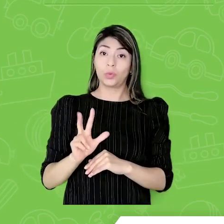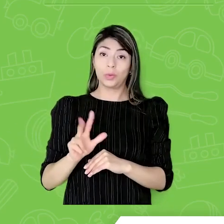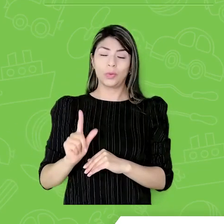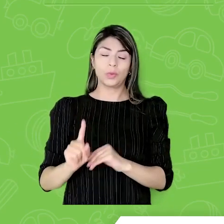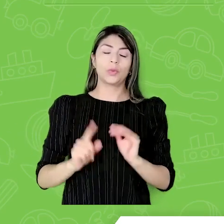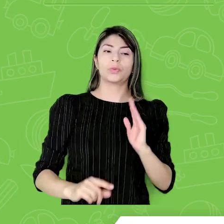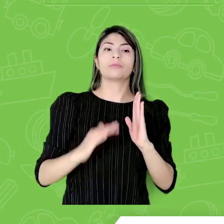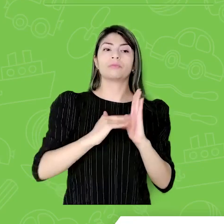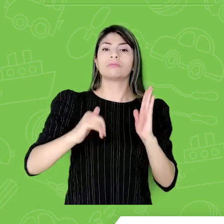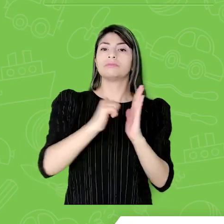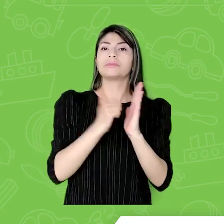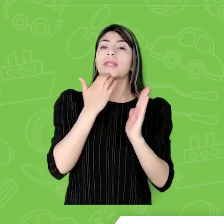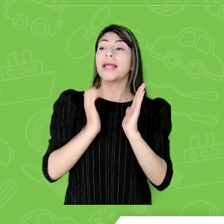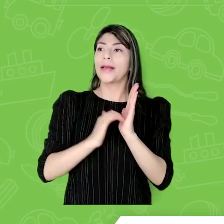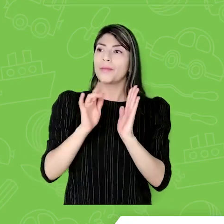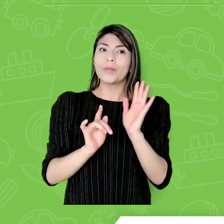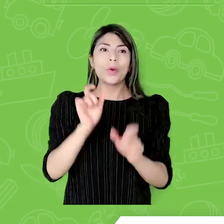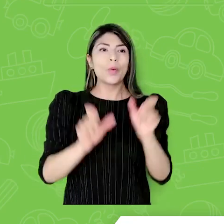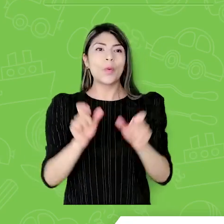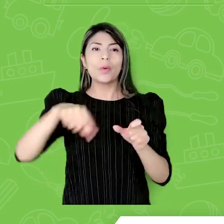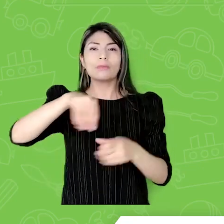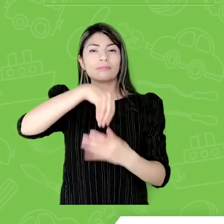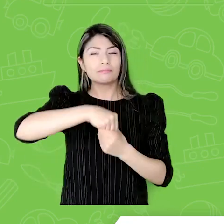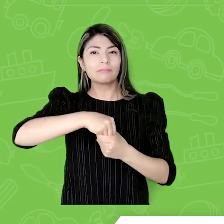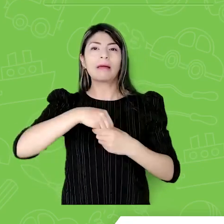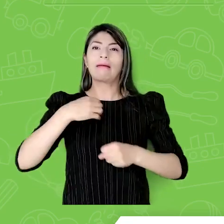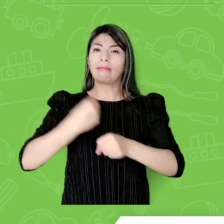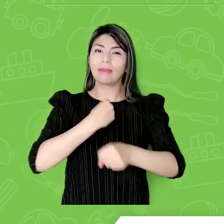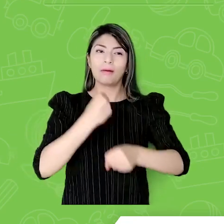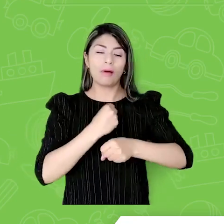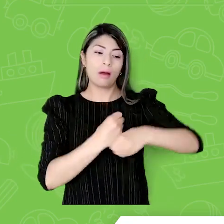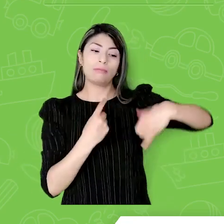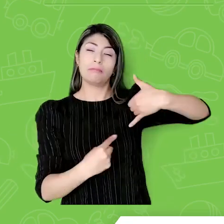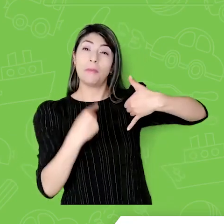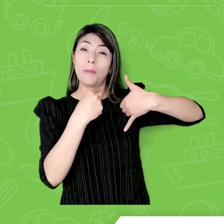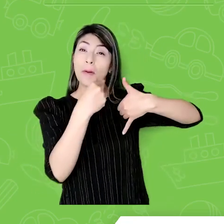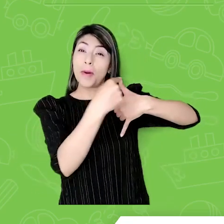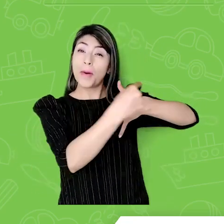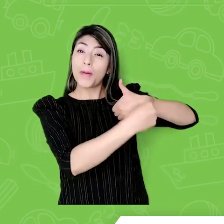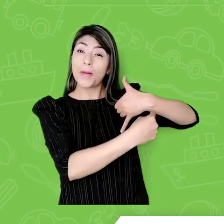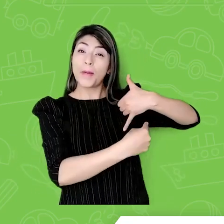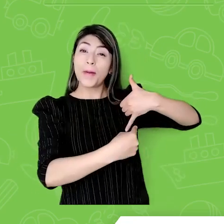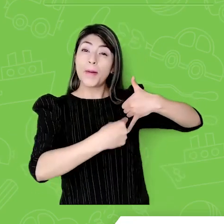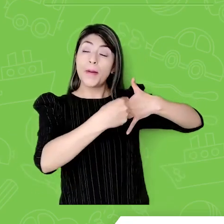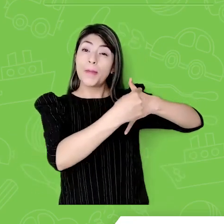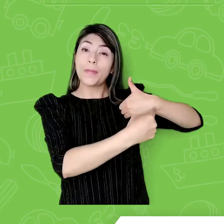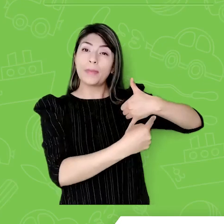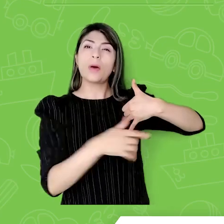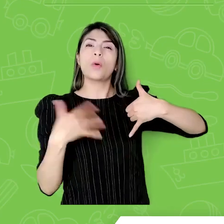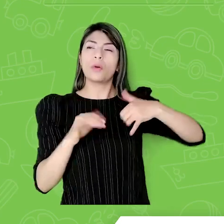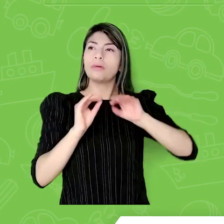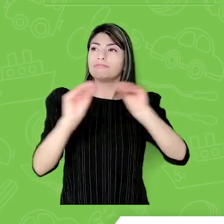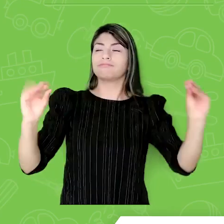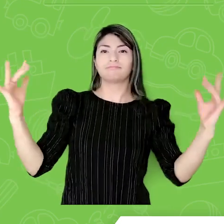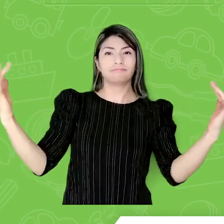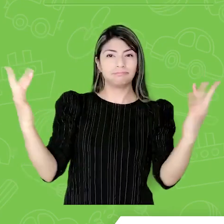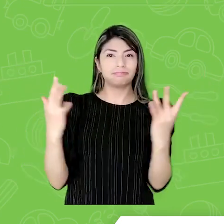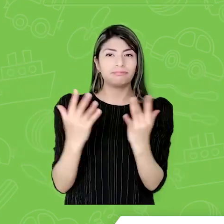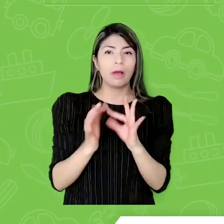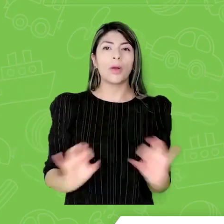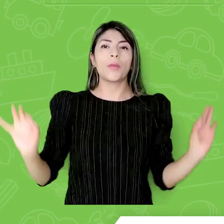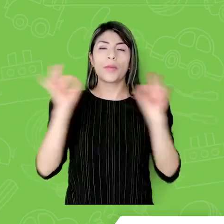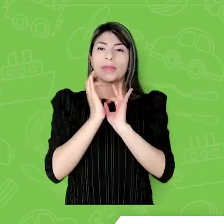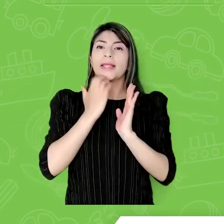Audiencia pública para la escogencia de vacante de un empleo ofertado con vacantes localizadas en diferentes ubicaciones geográficas